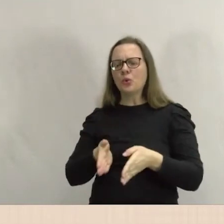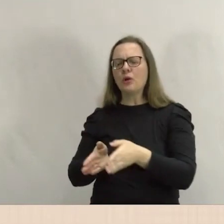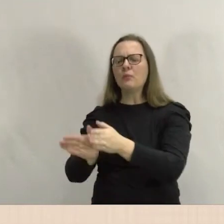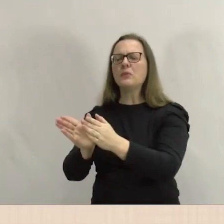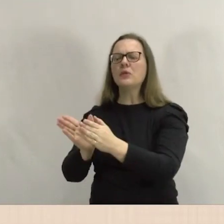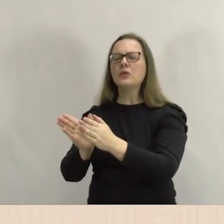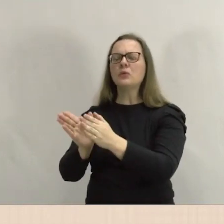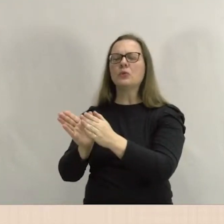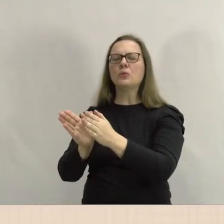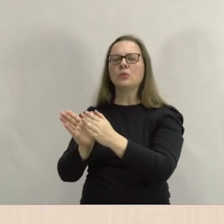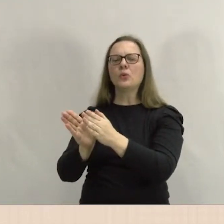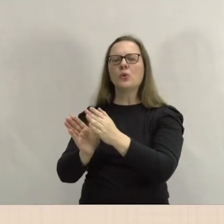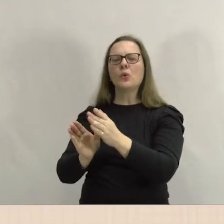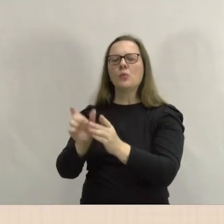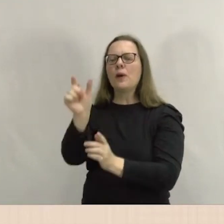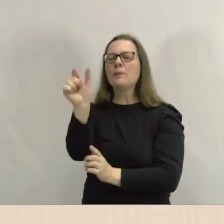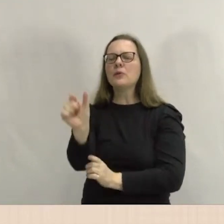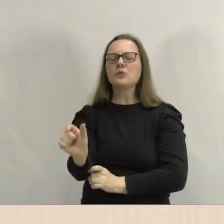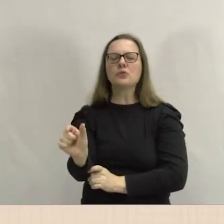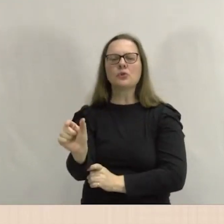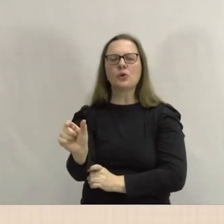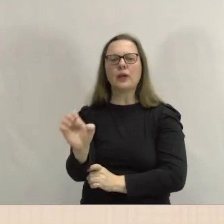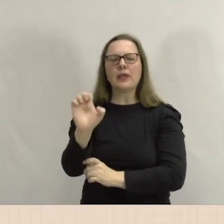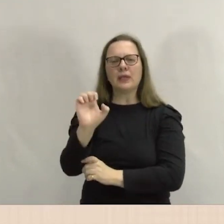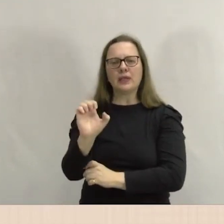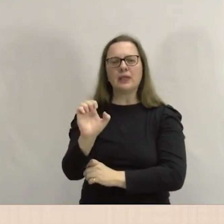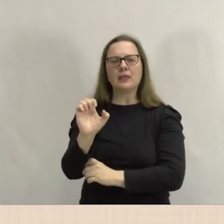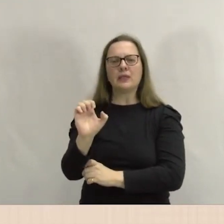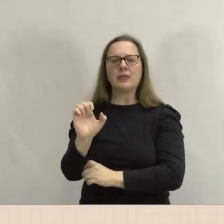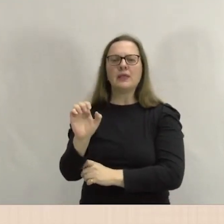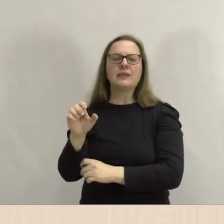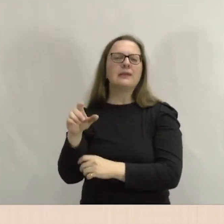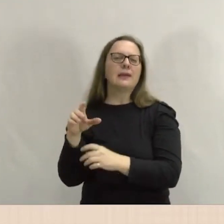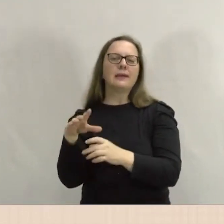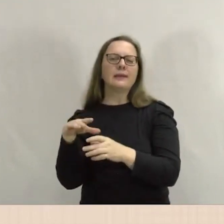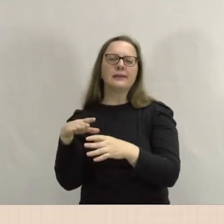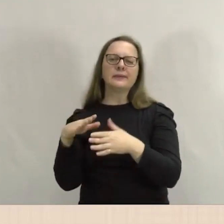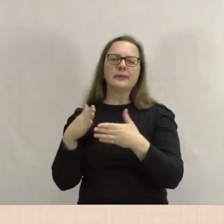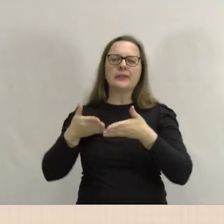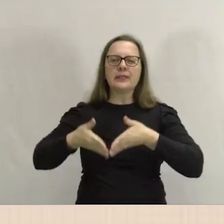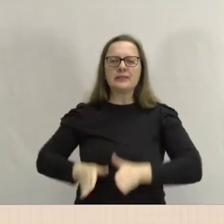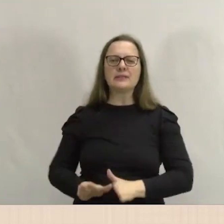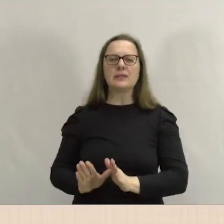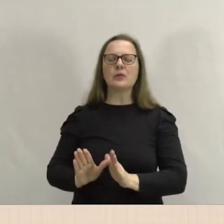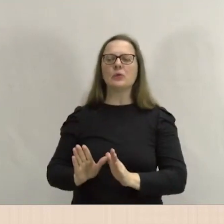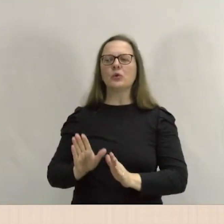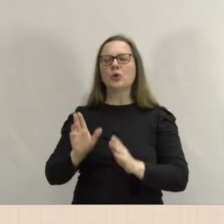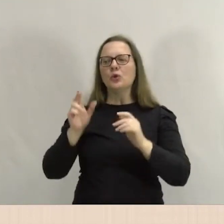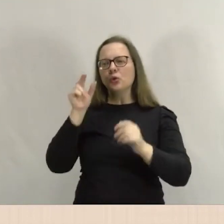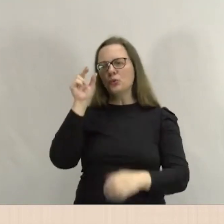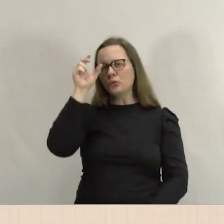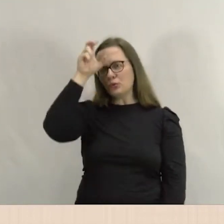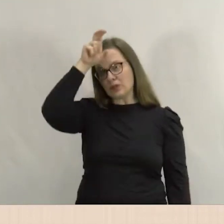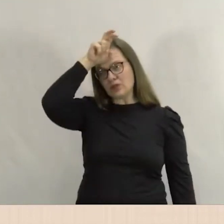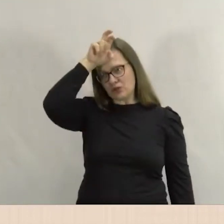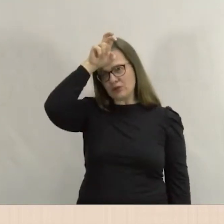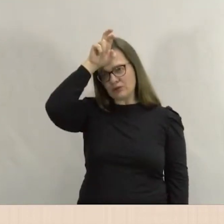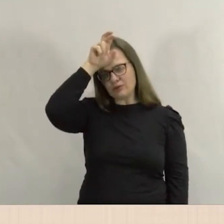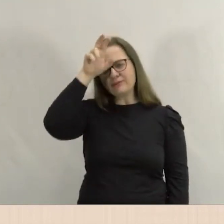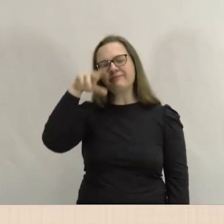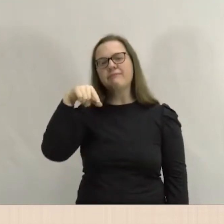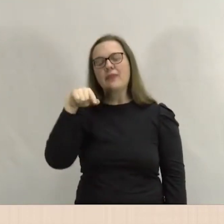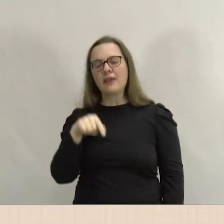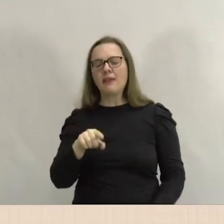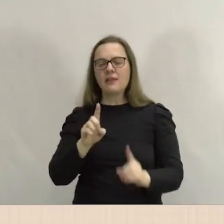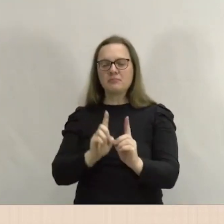dos etíopes, e ele era superintendente de todo o seu tesouro, que viera adorar em